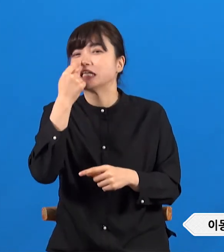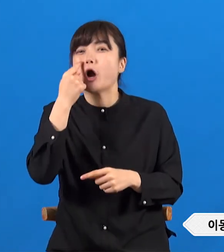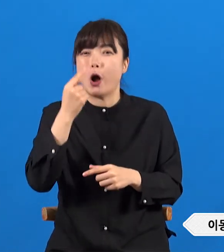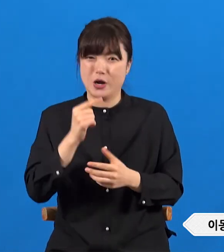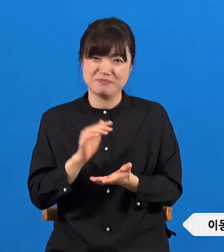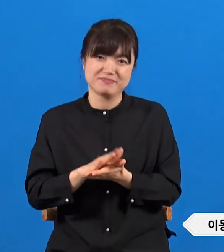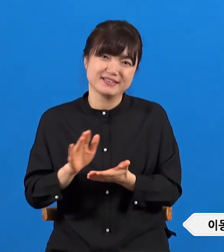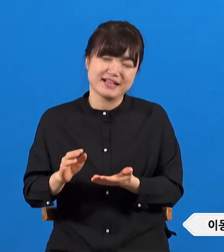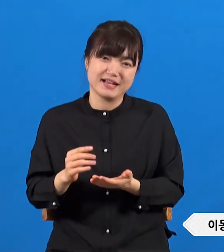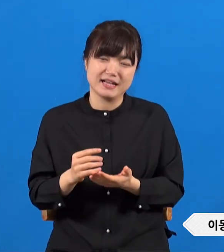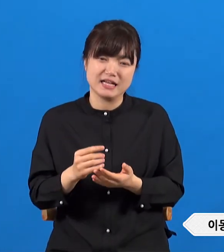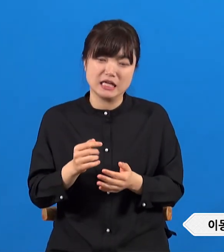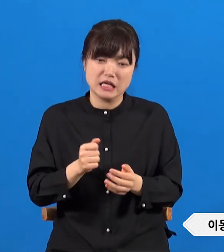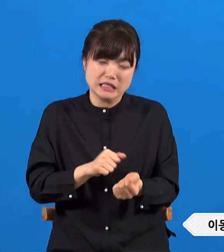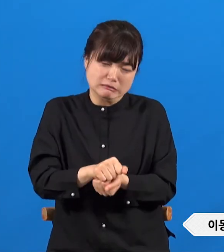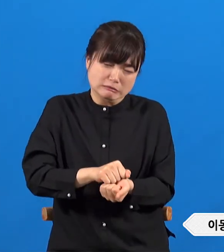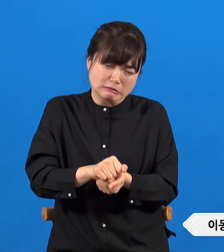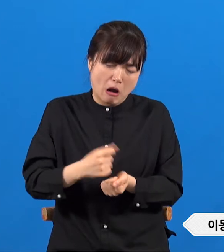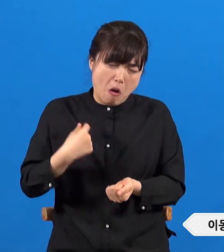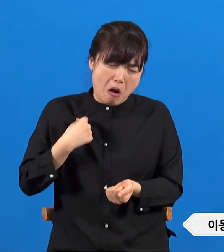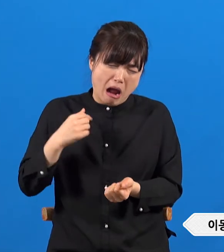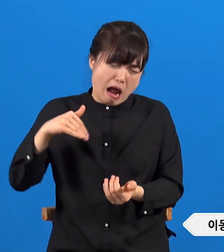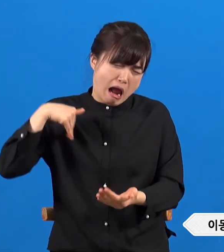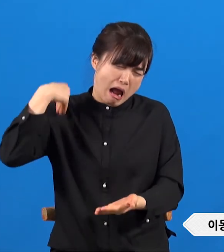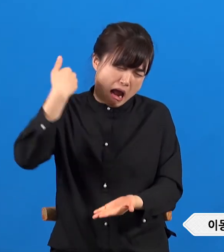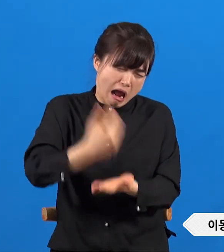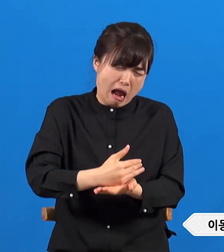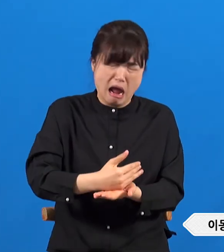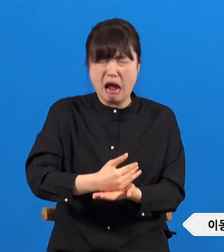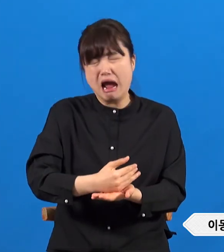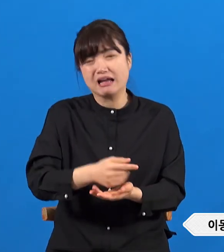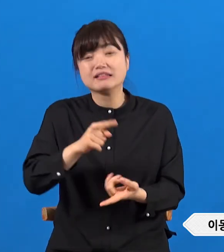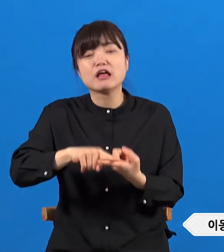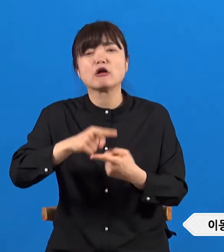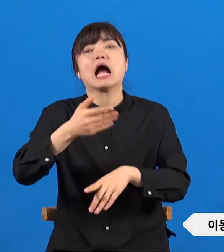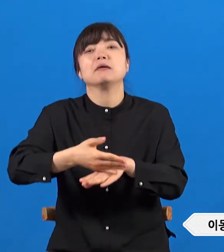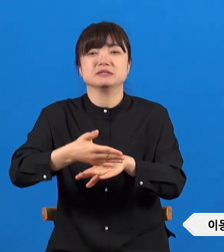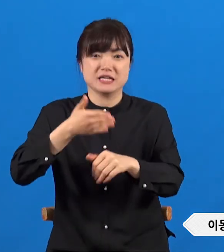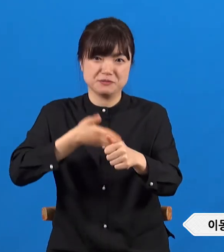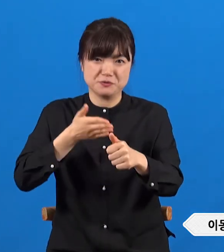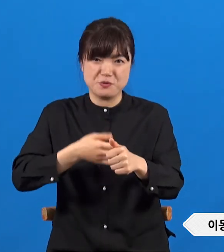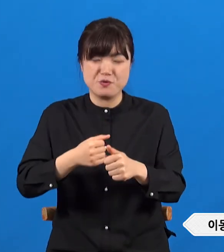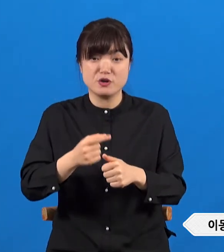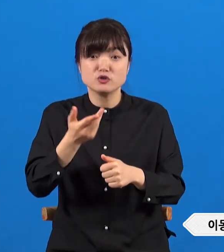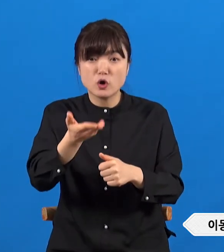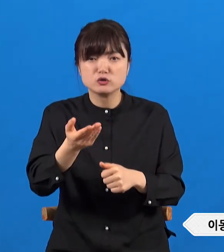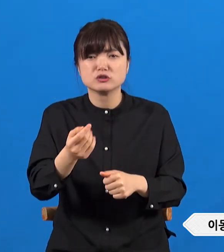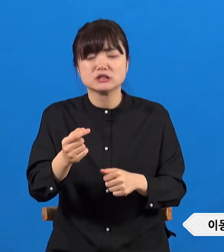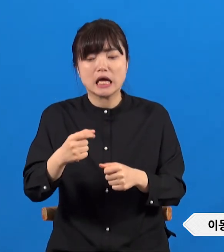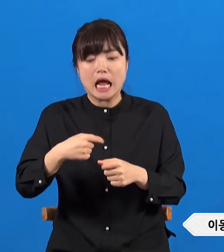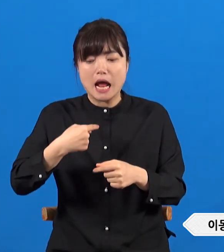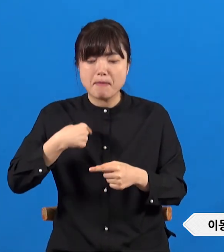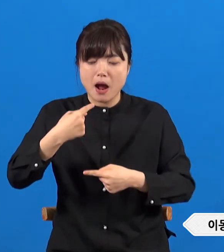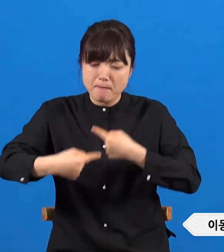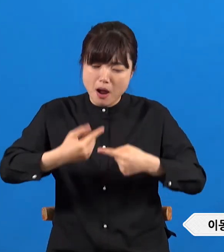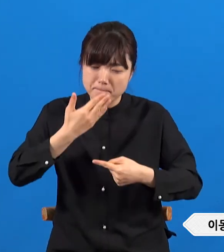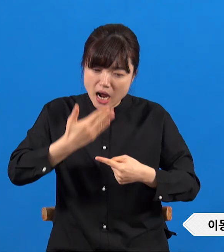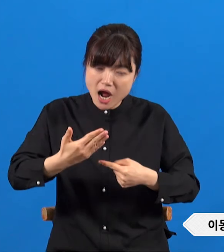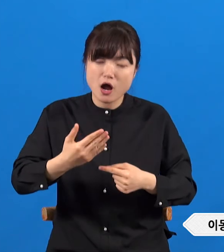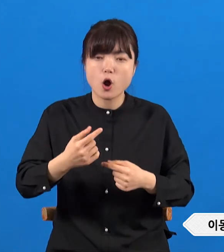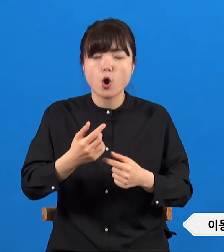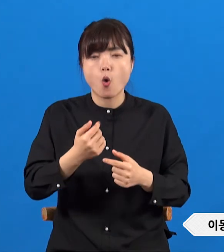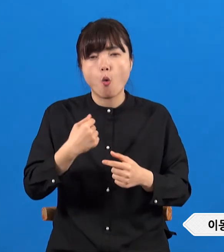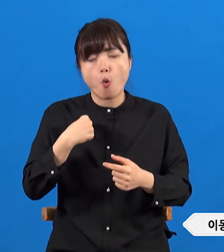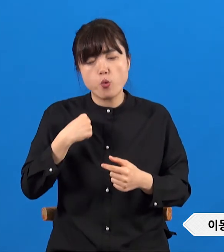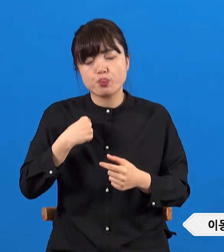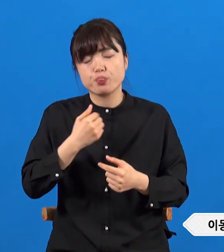증거입니다. 세탁할 옷이 집안 구석에 쌓여 있거든 감사하십시오. 당신은 적어도 갈아입을